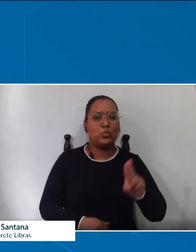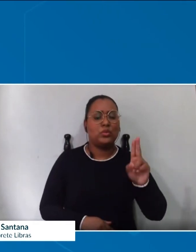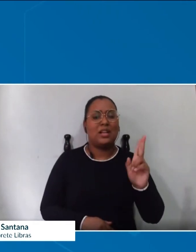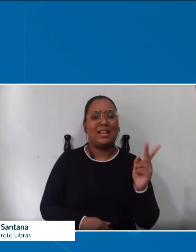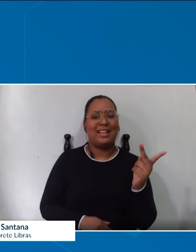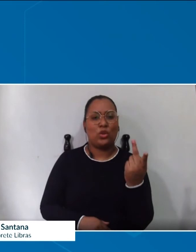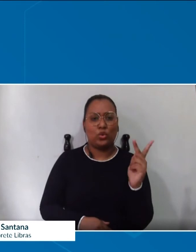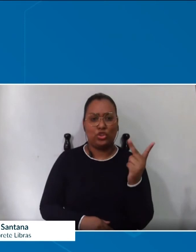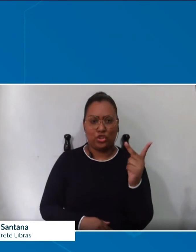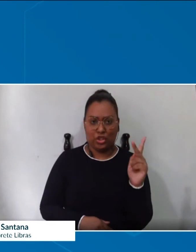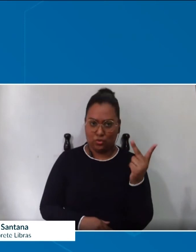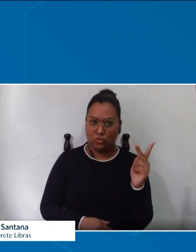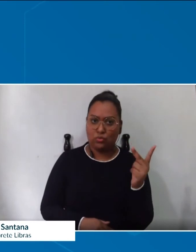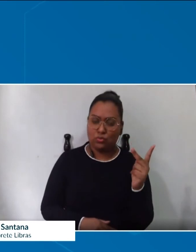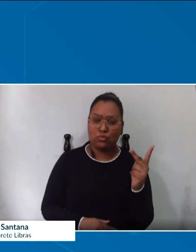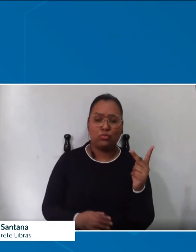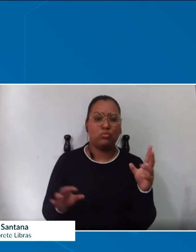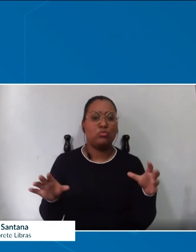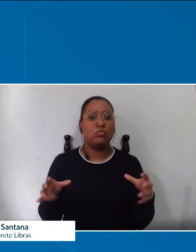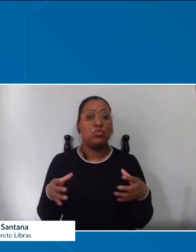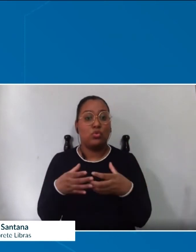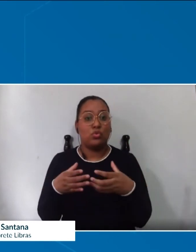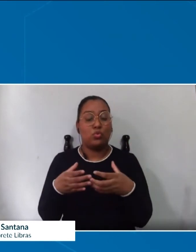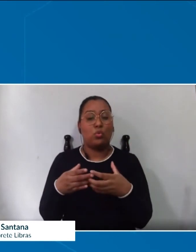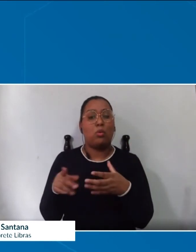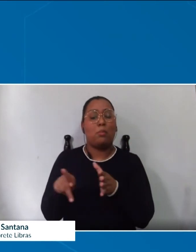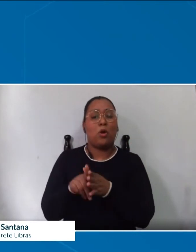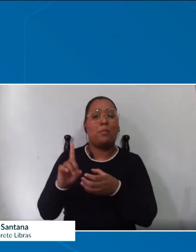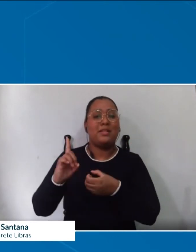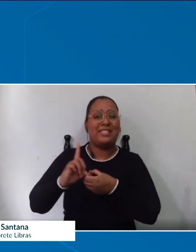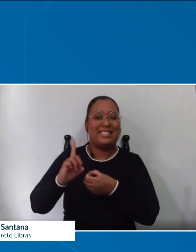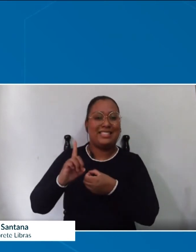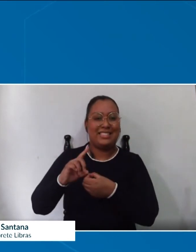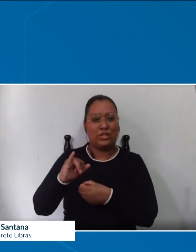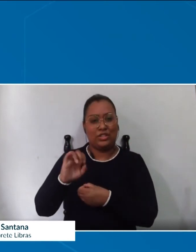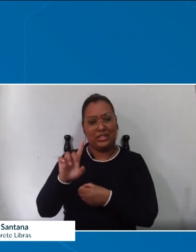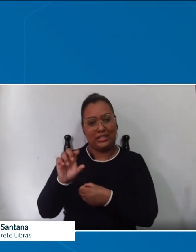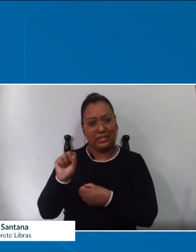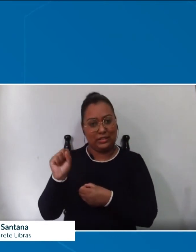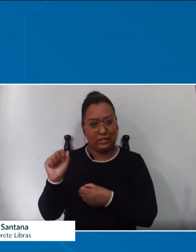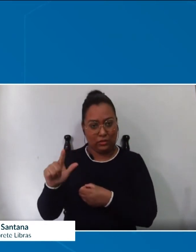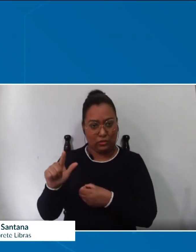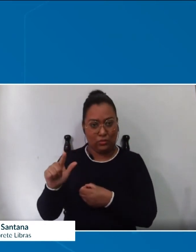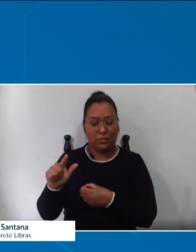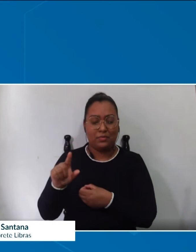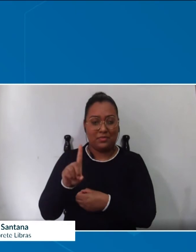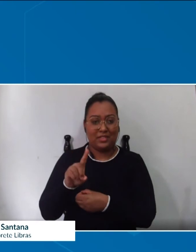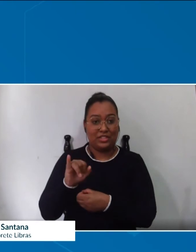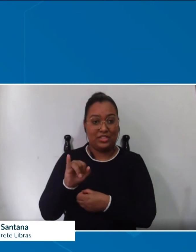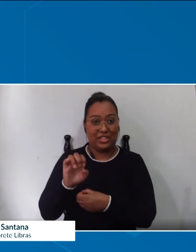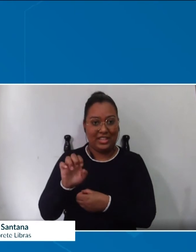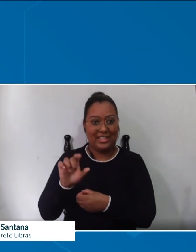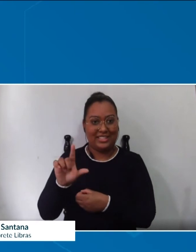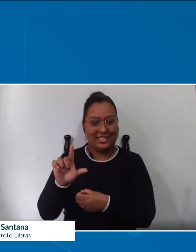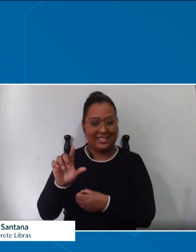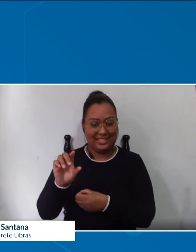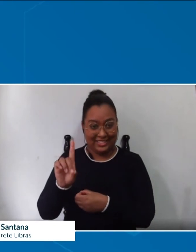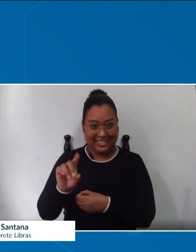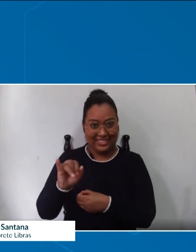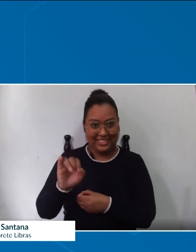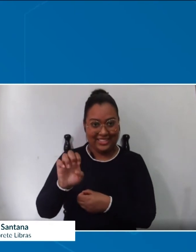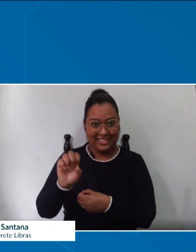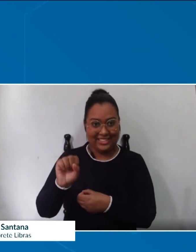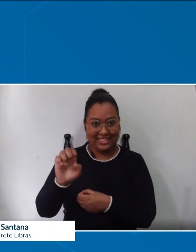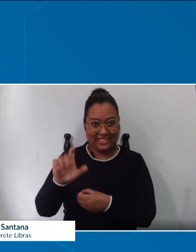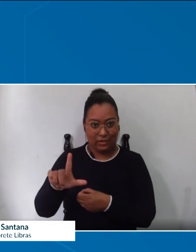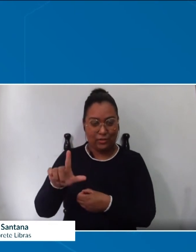hidrogênio em grupos geradores diesel. E, com isso, a gente conseguiu usar o biodiesel